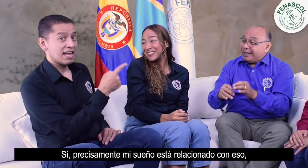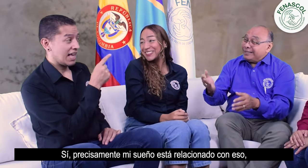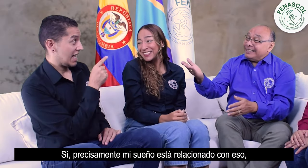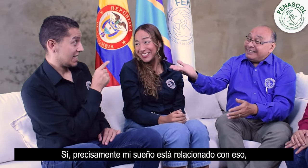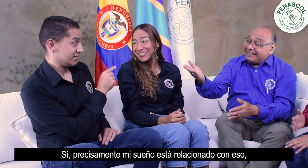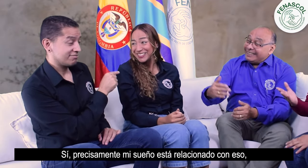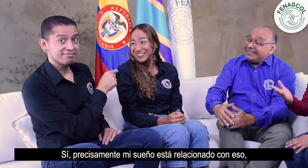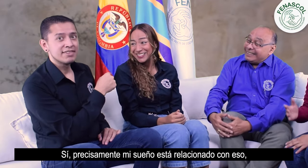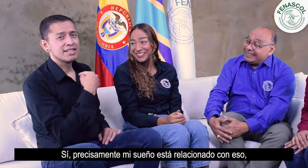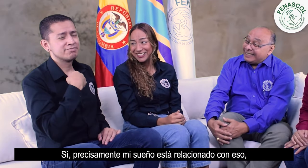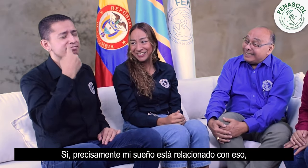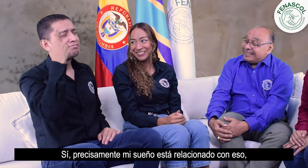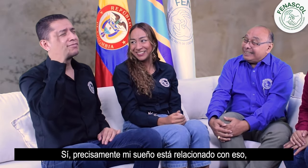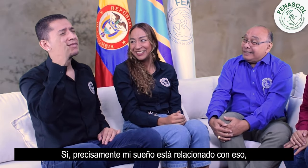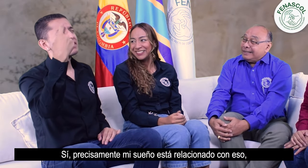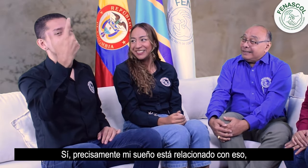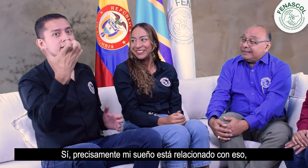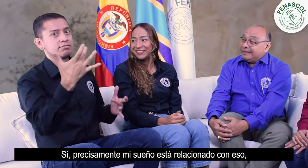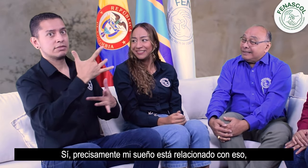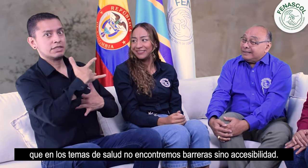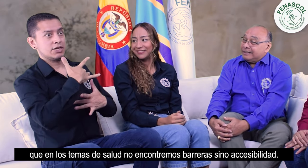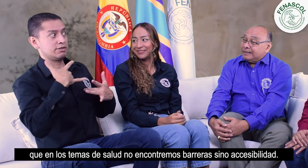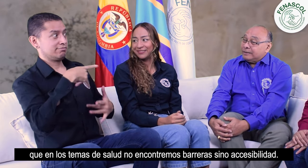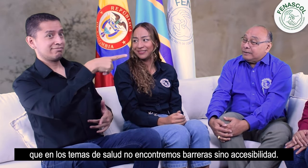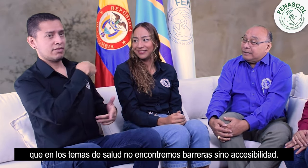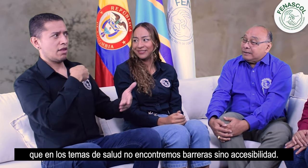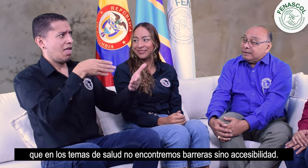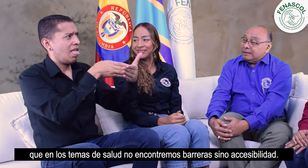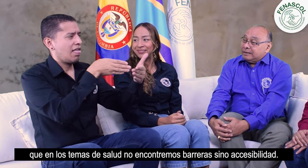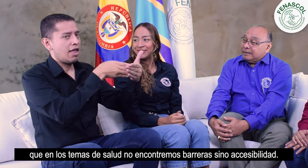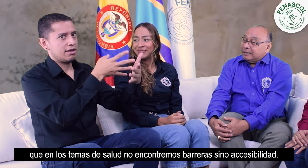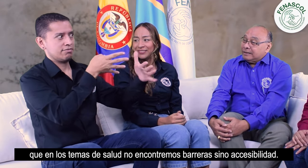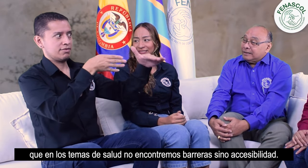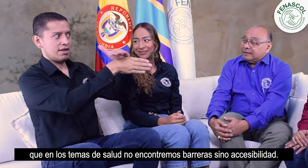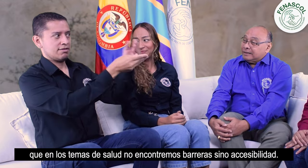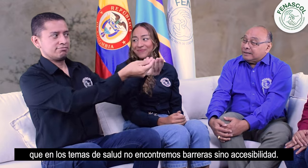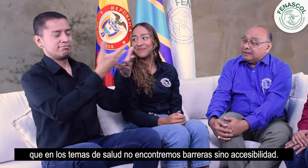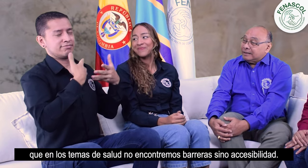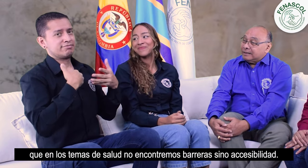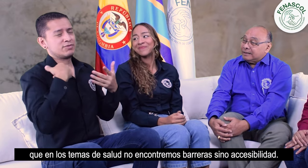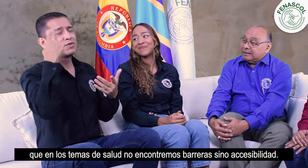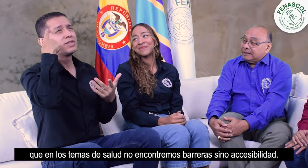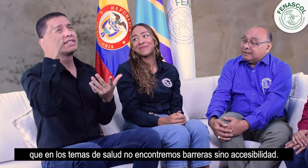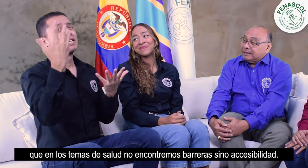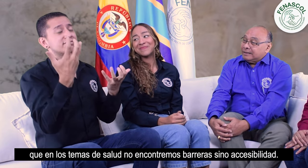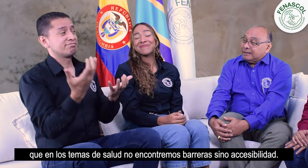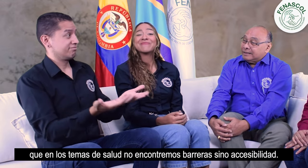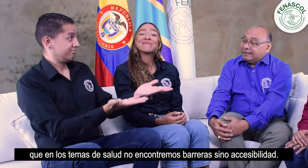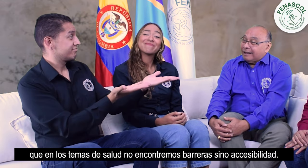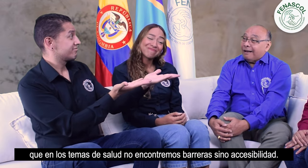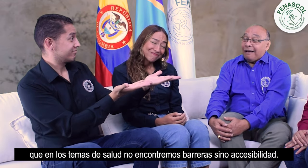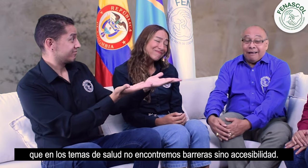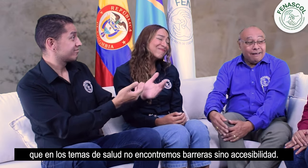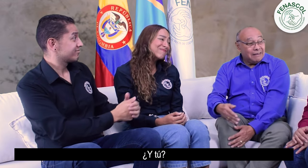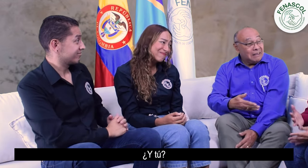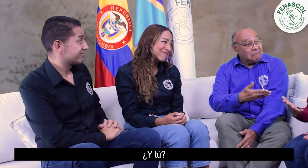precisamente mi sueño está relacionado con eso. Que en los temas de salud no encontremos barreras, sino accesibilidad. ¿Y tú?